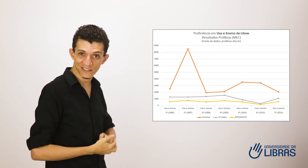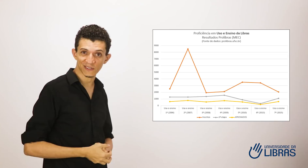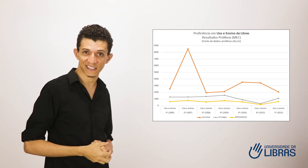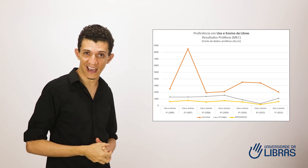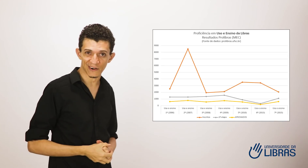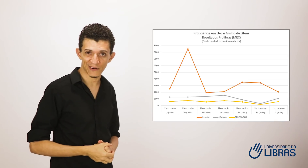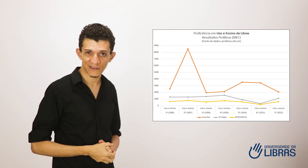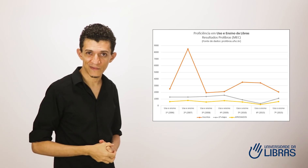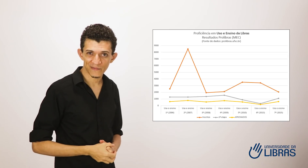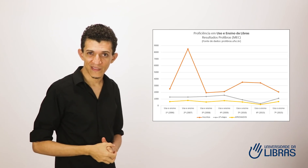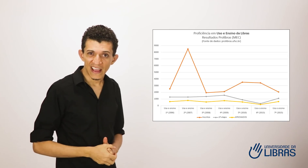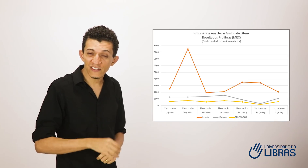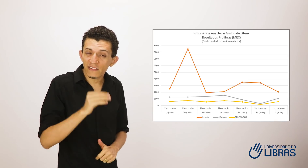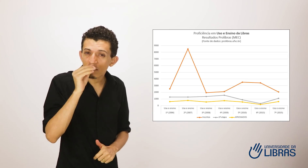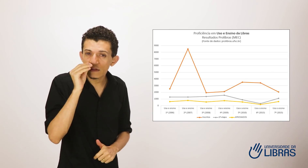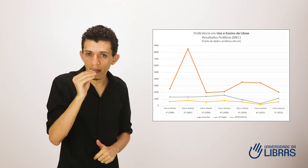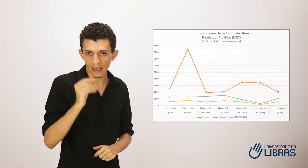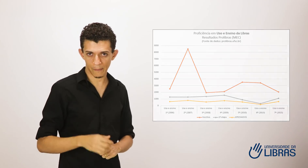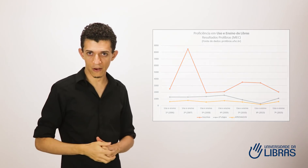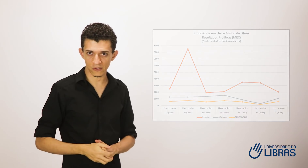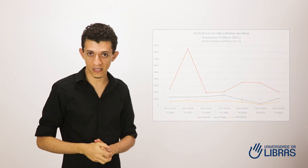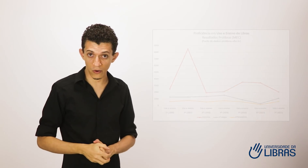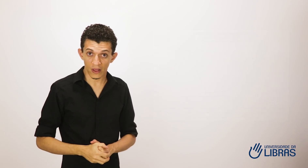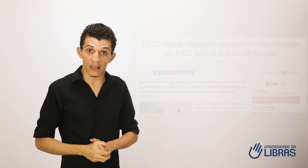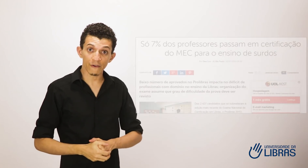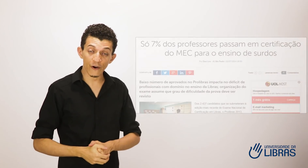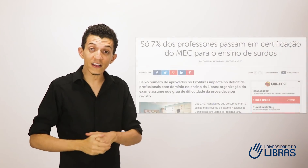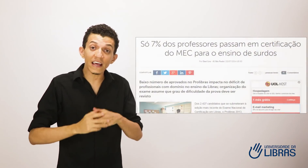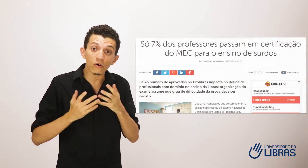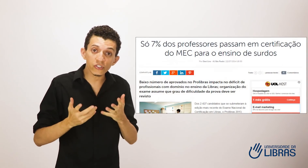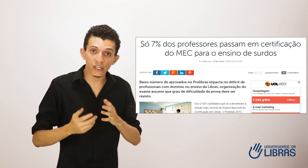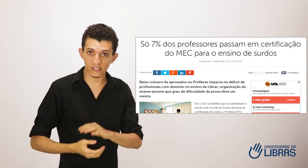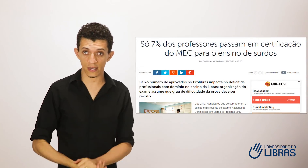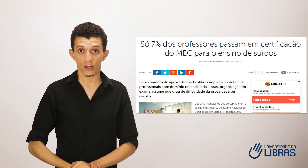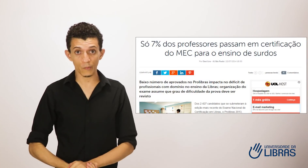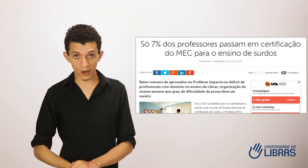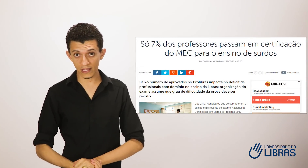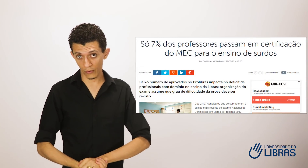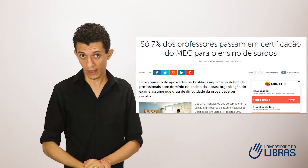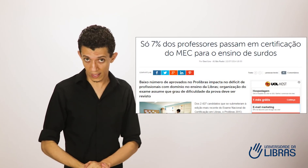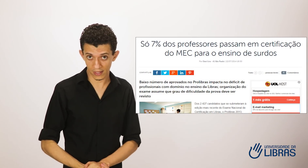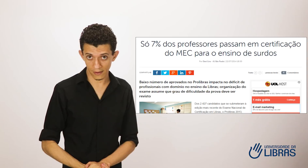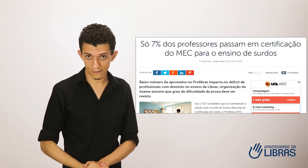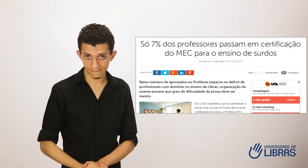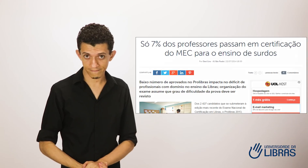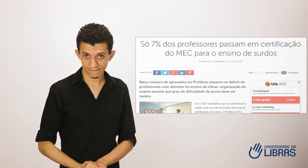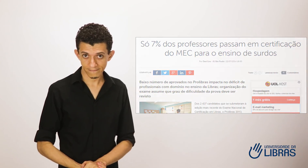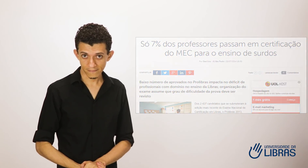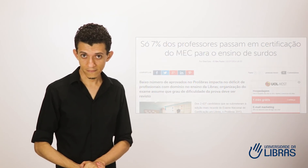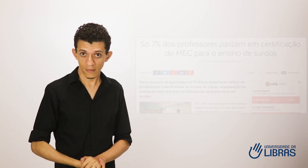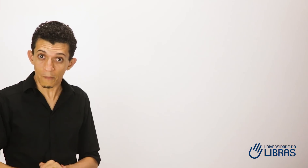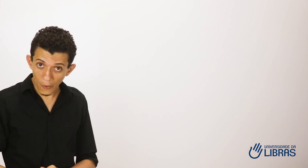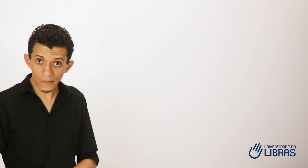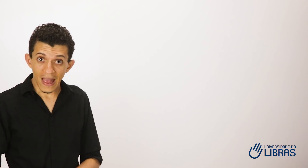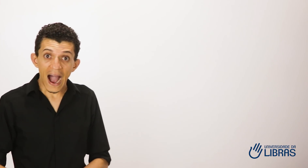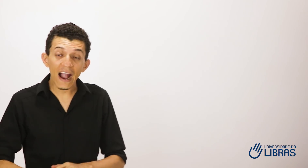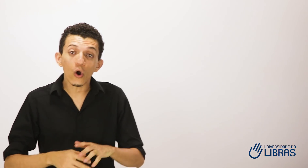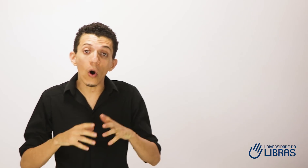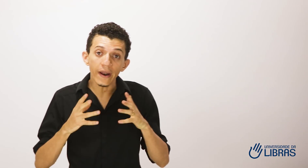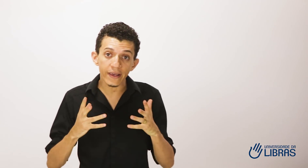no zero. Isso deu tanta repercussão que foi até notícia no portal IG. Bom, agora que